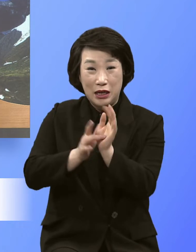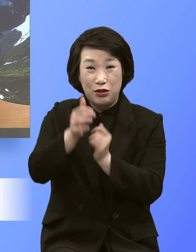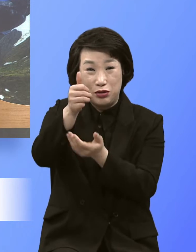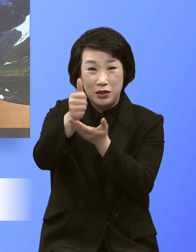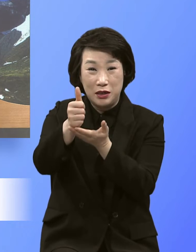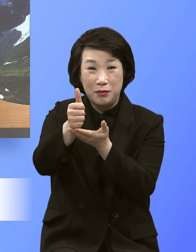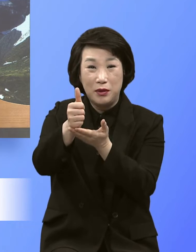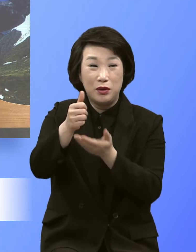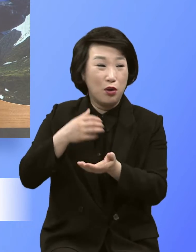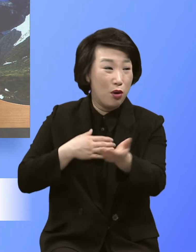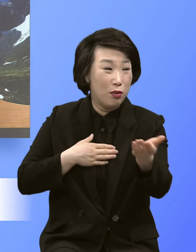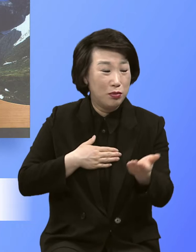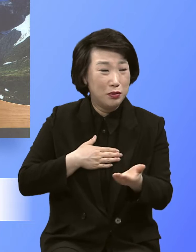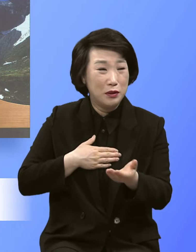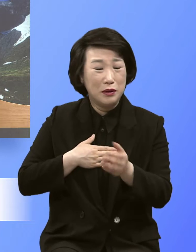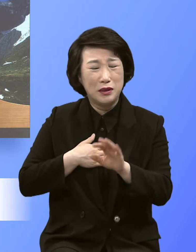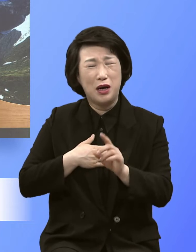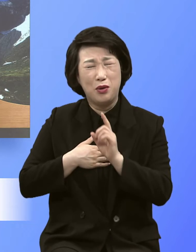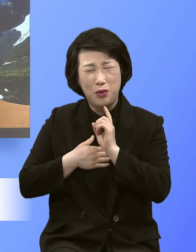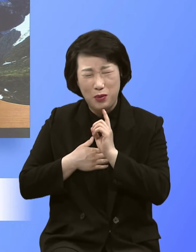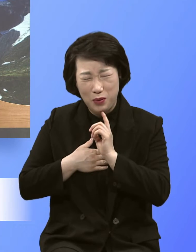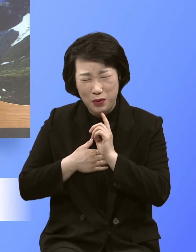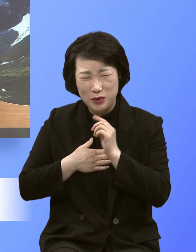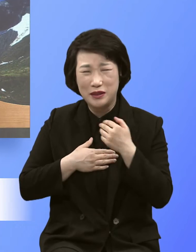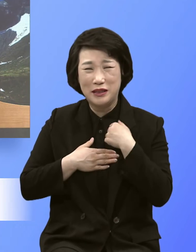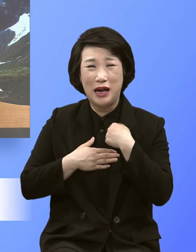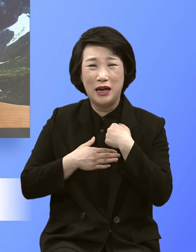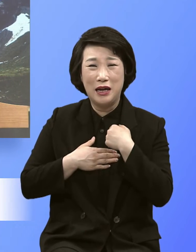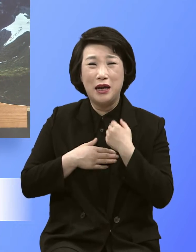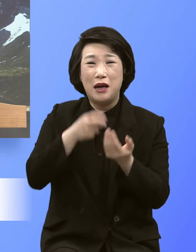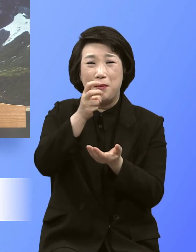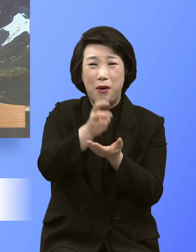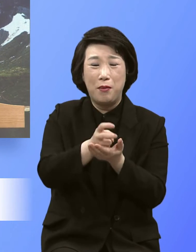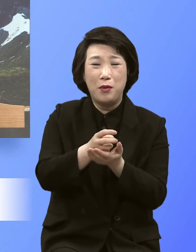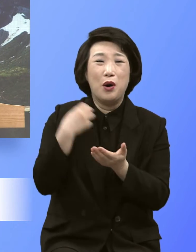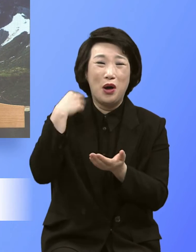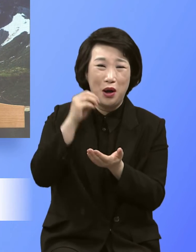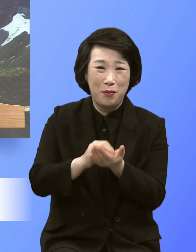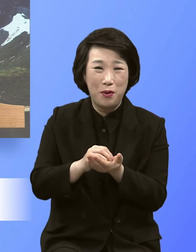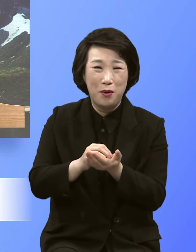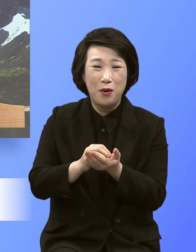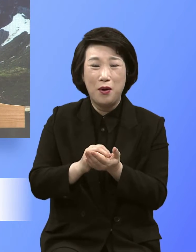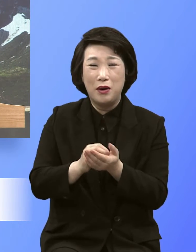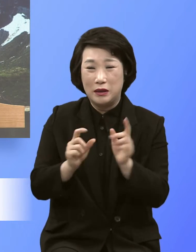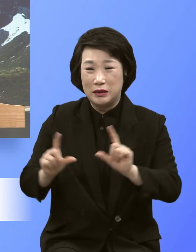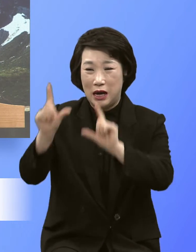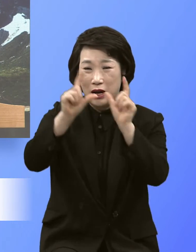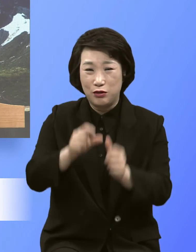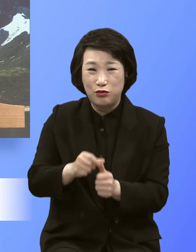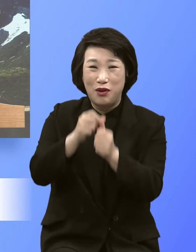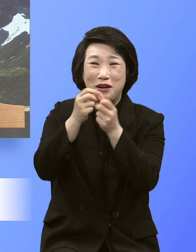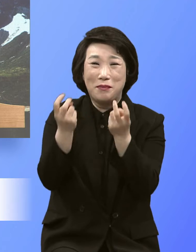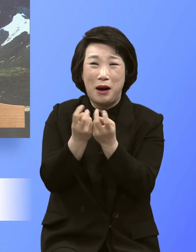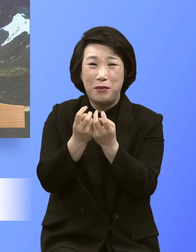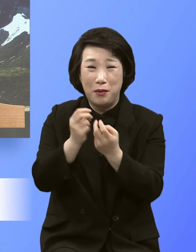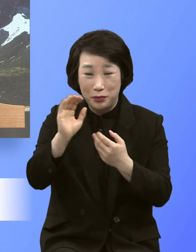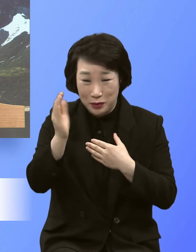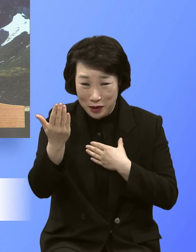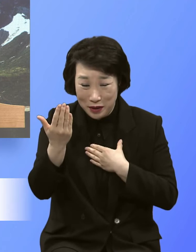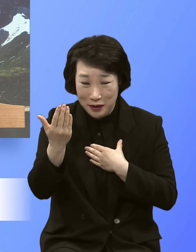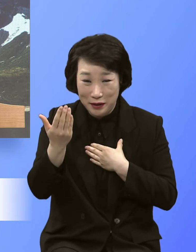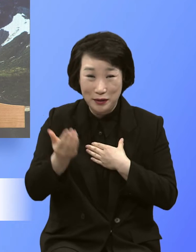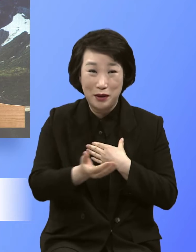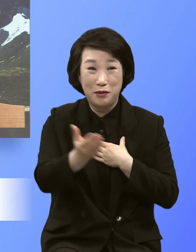대해서 오직 나의 질서 회복에 살 길이다